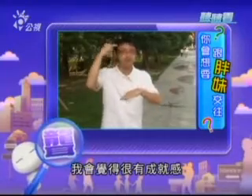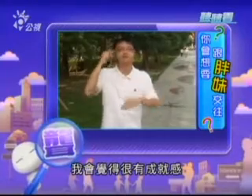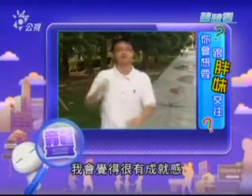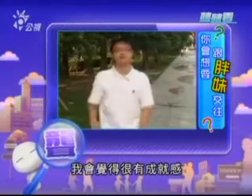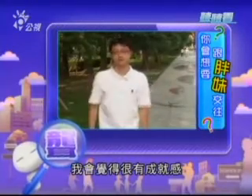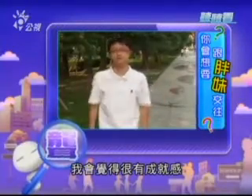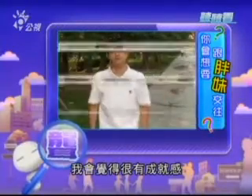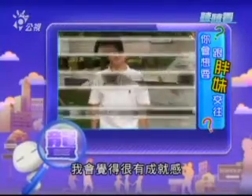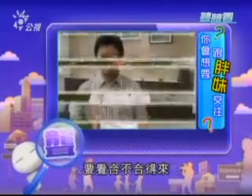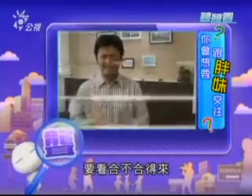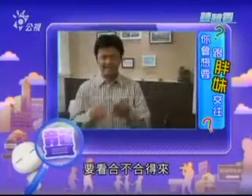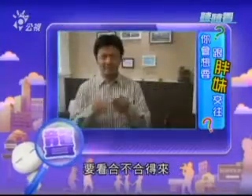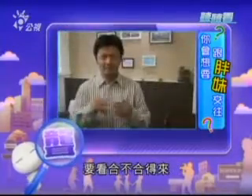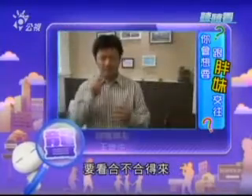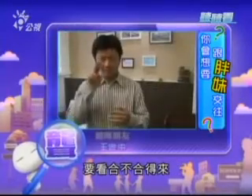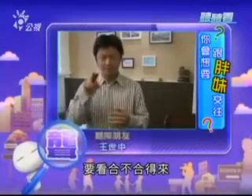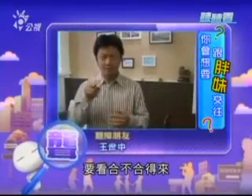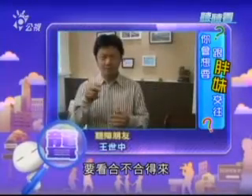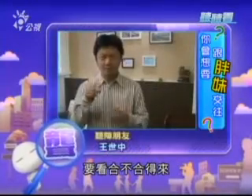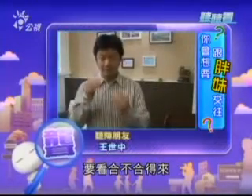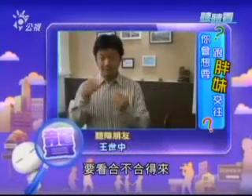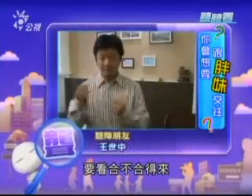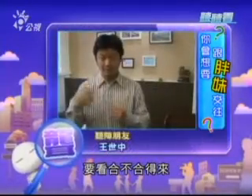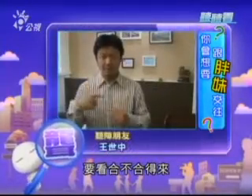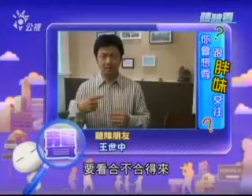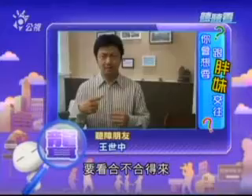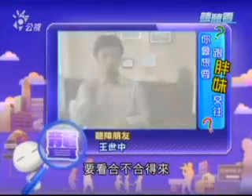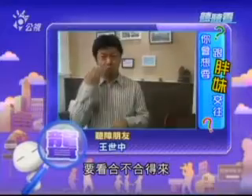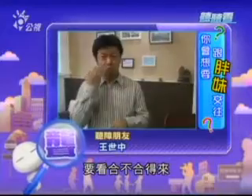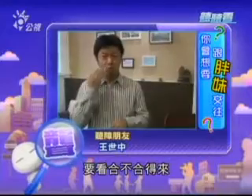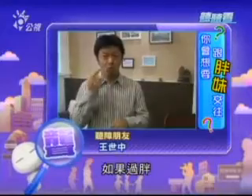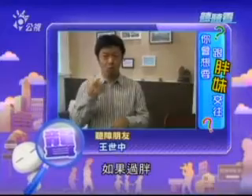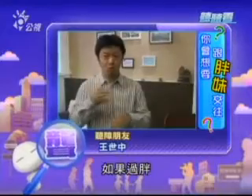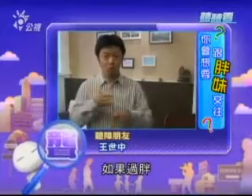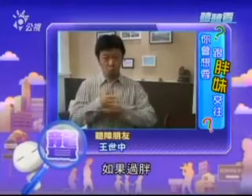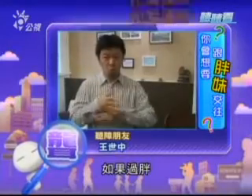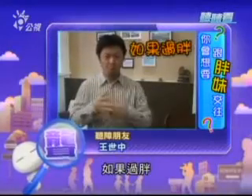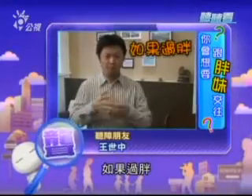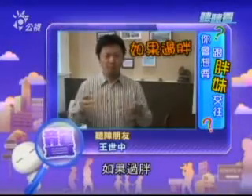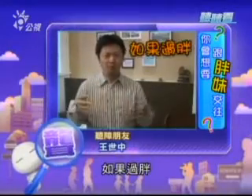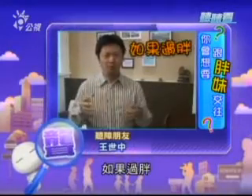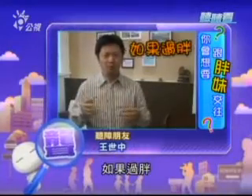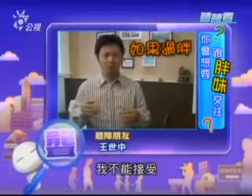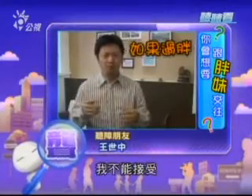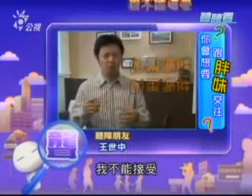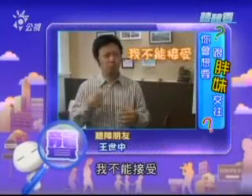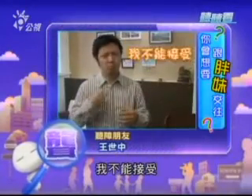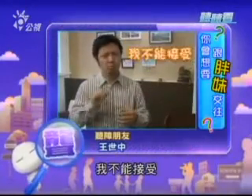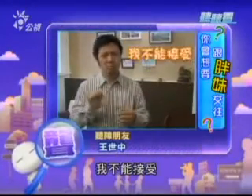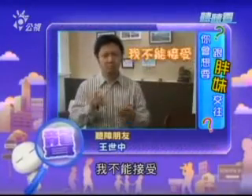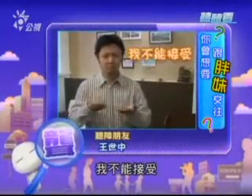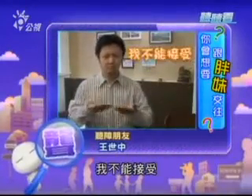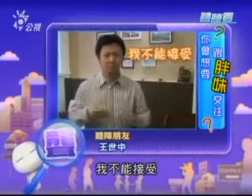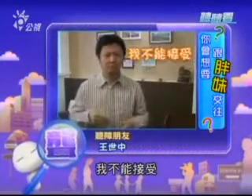感哦。要看合不合得来，如果过胖，我不能接